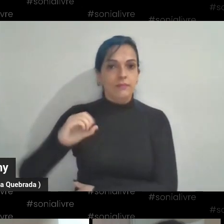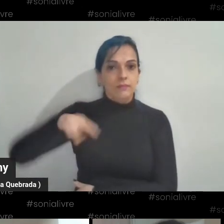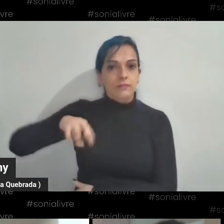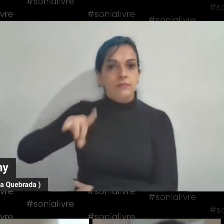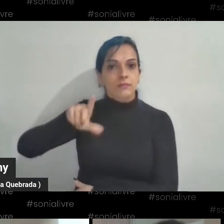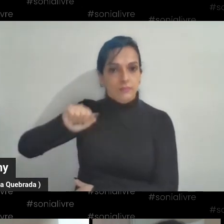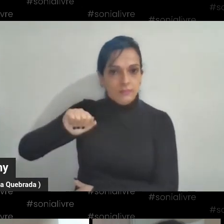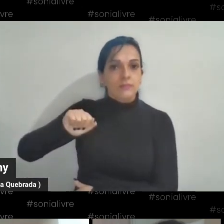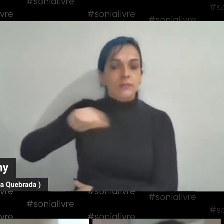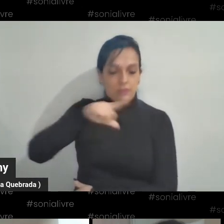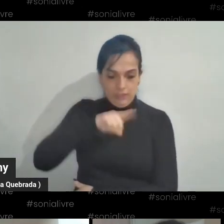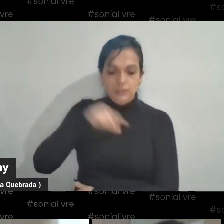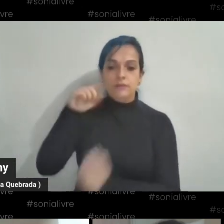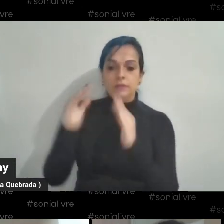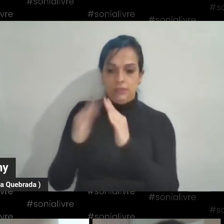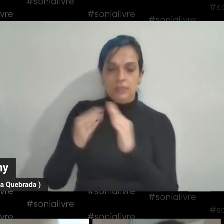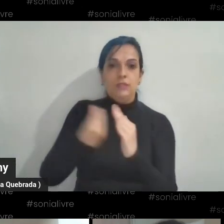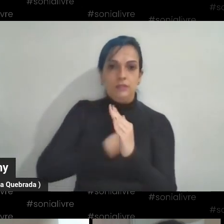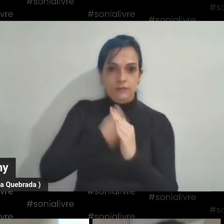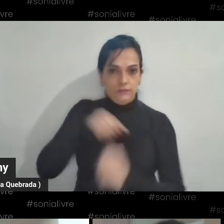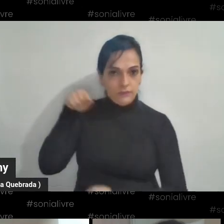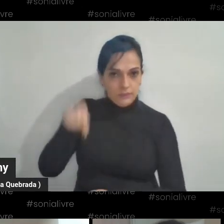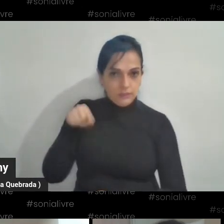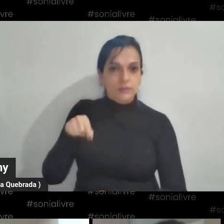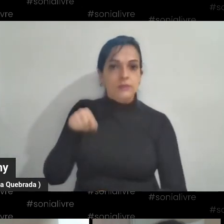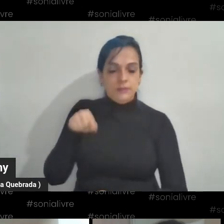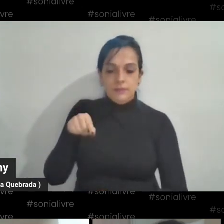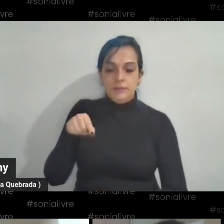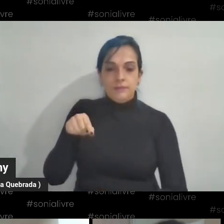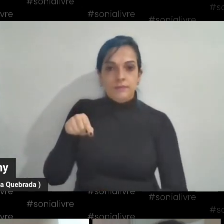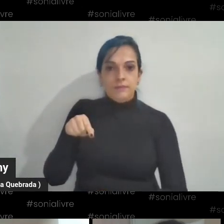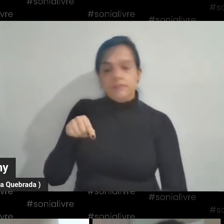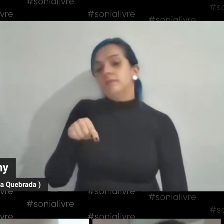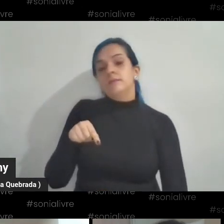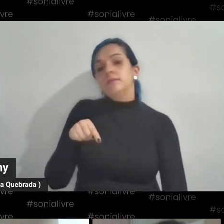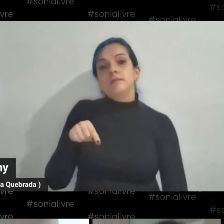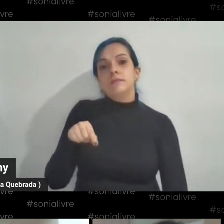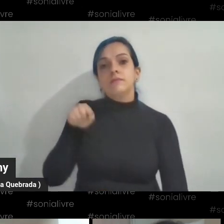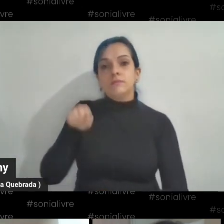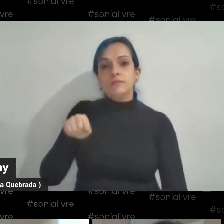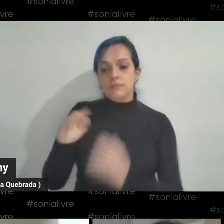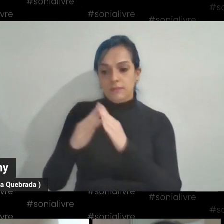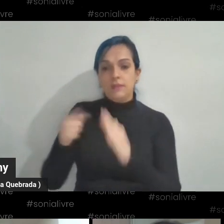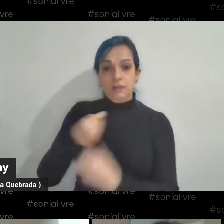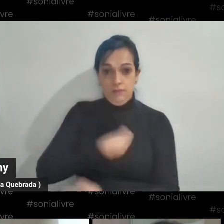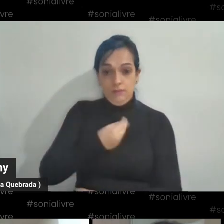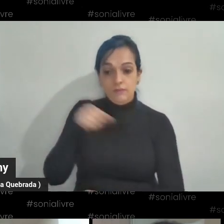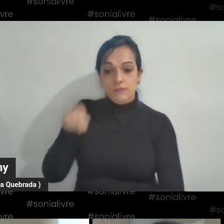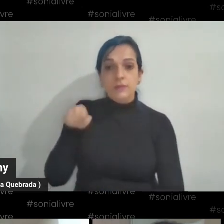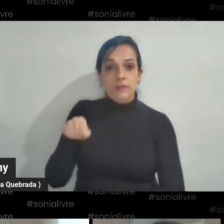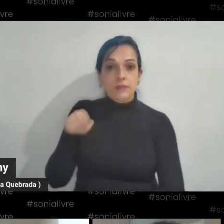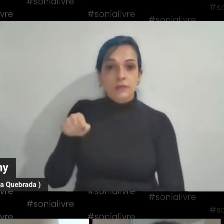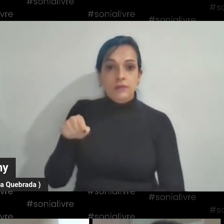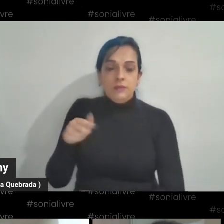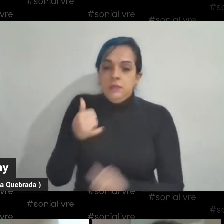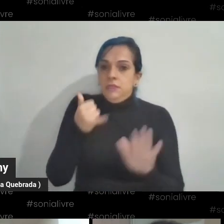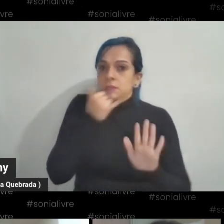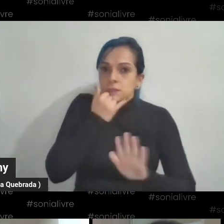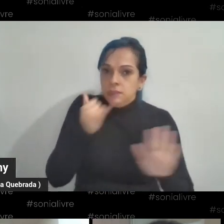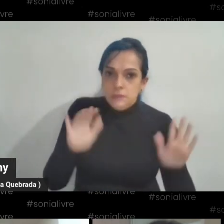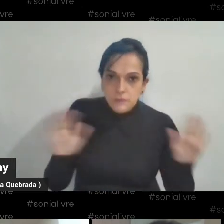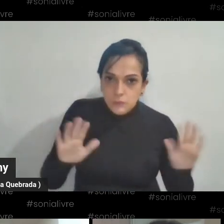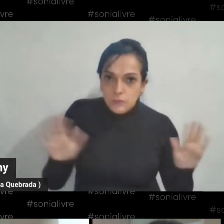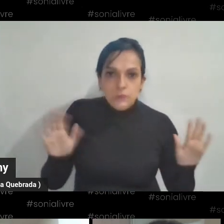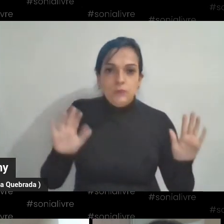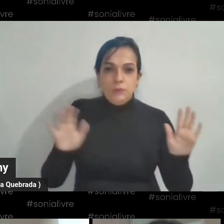esteve naquela casa, com essa fala, me desculpe o peso